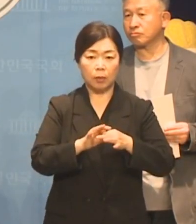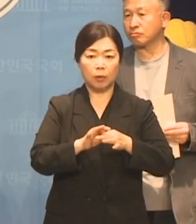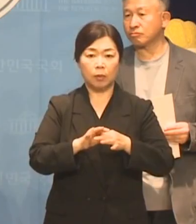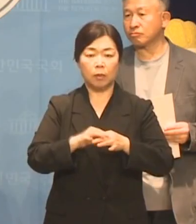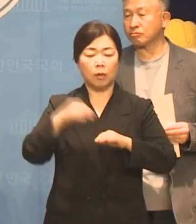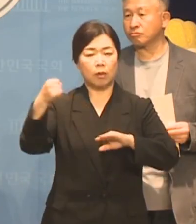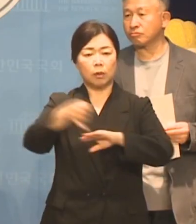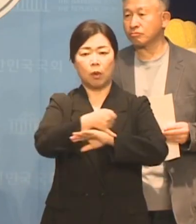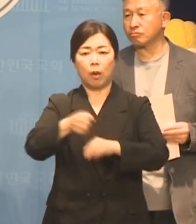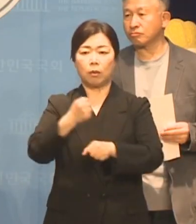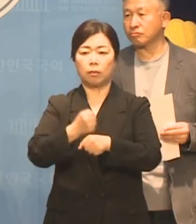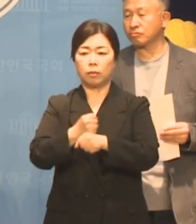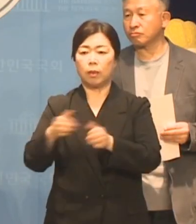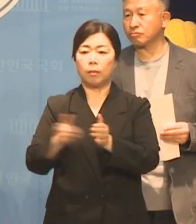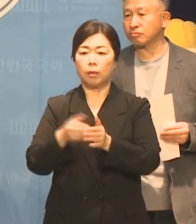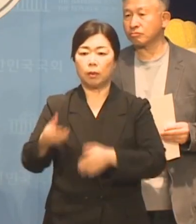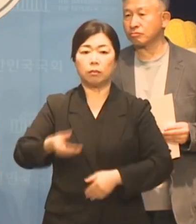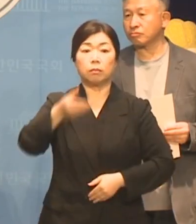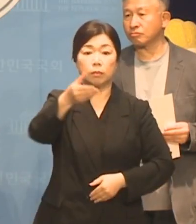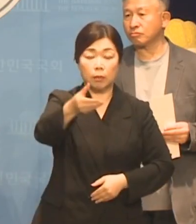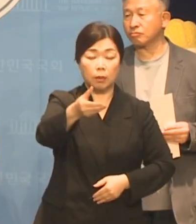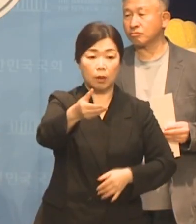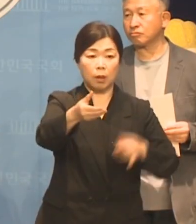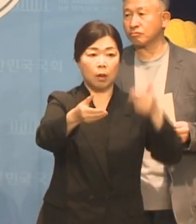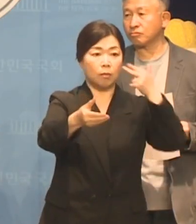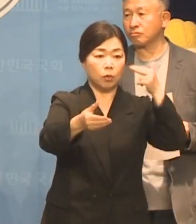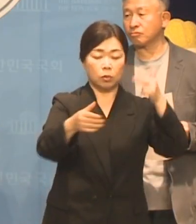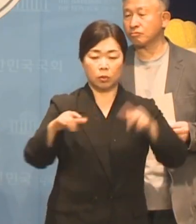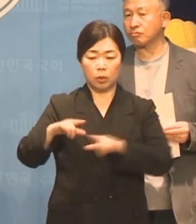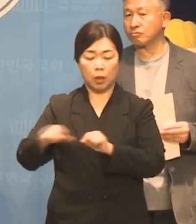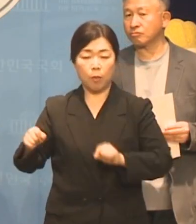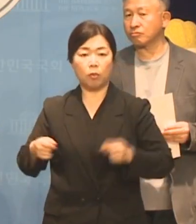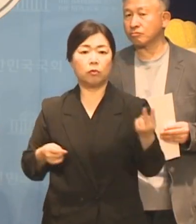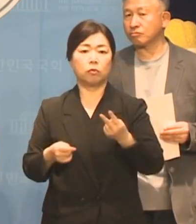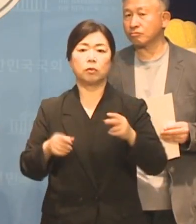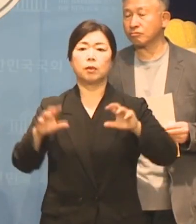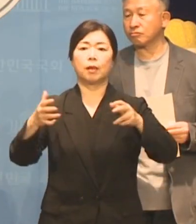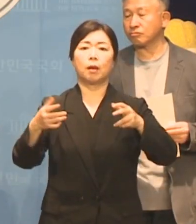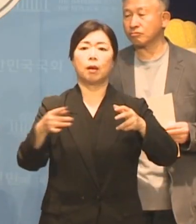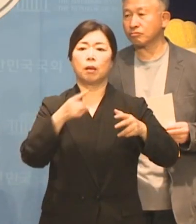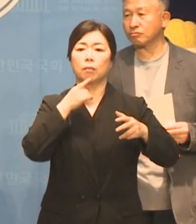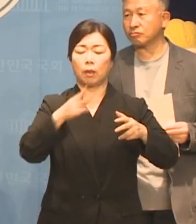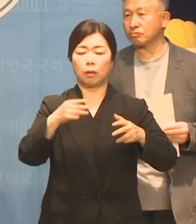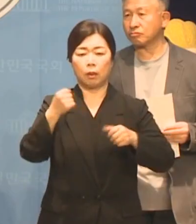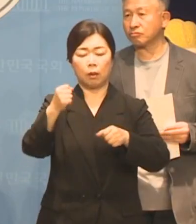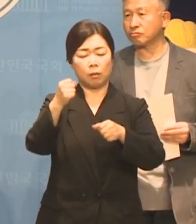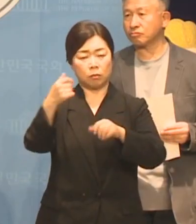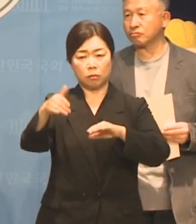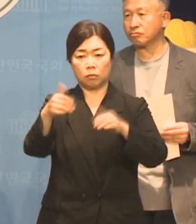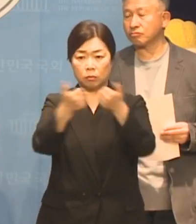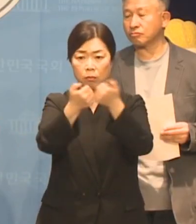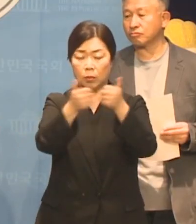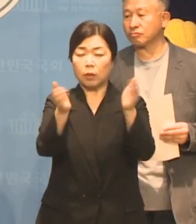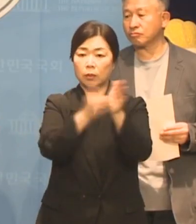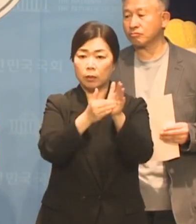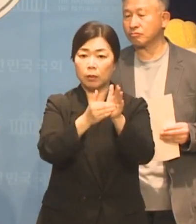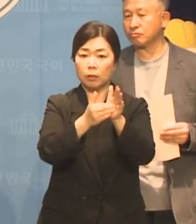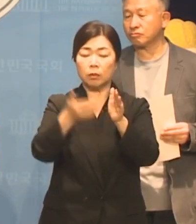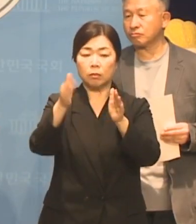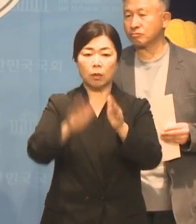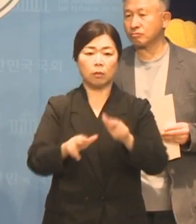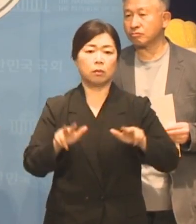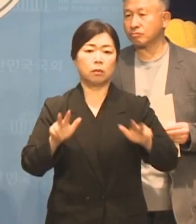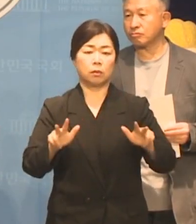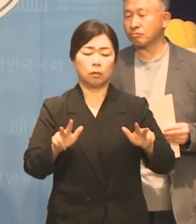제출되어 미일 사이에 협의가 진행되면서 우리를 긴장시키고 경악해 하고 있습니다. 하지만